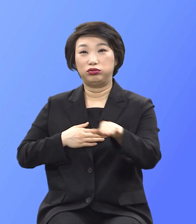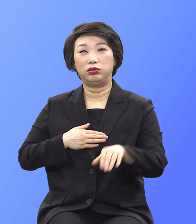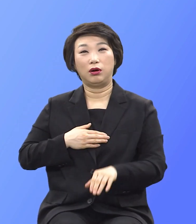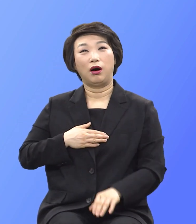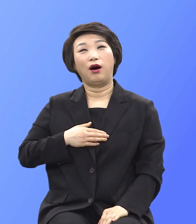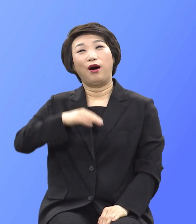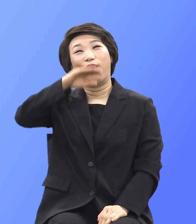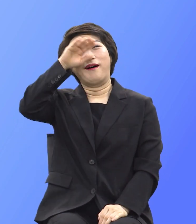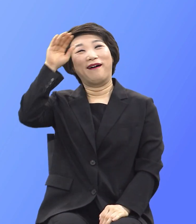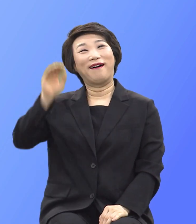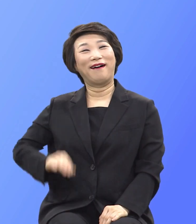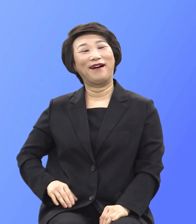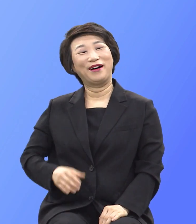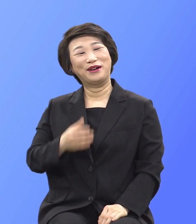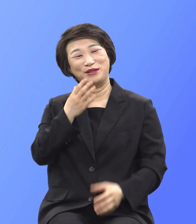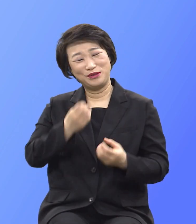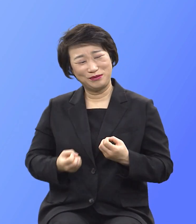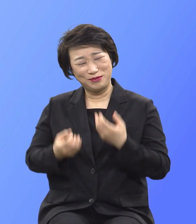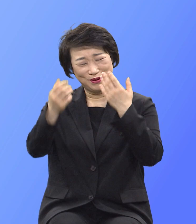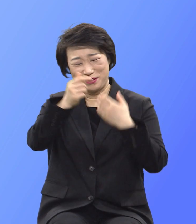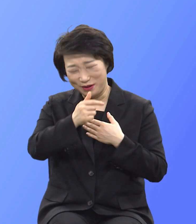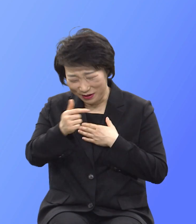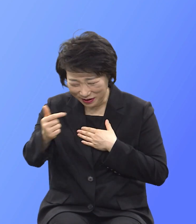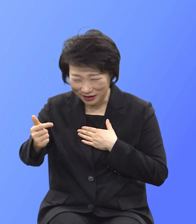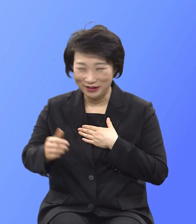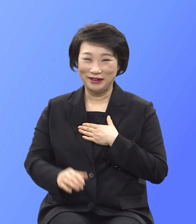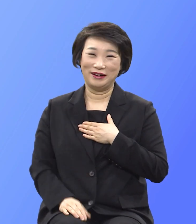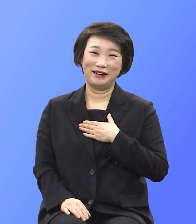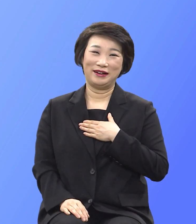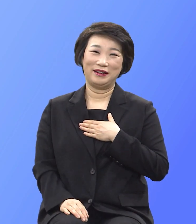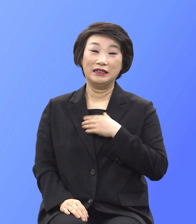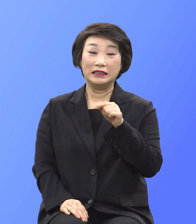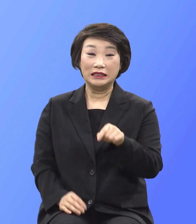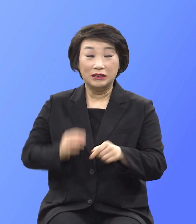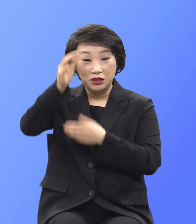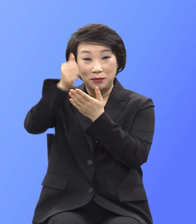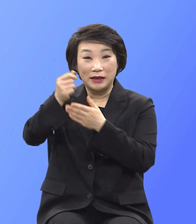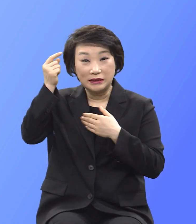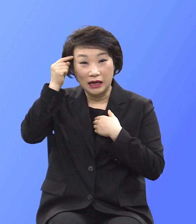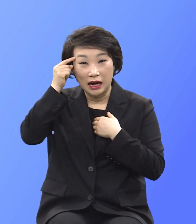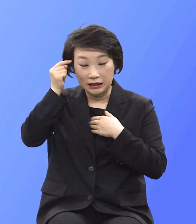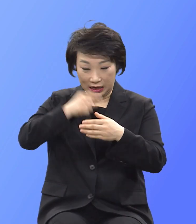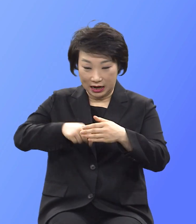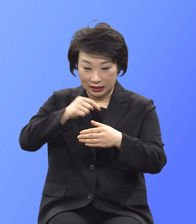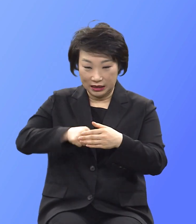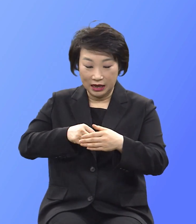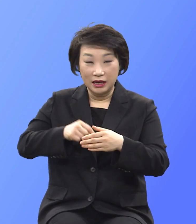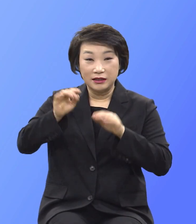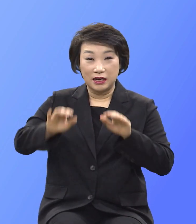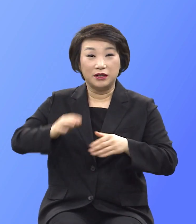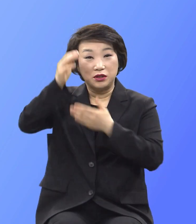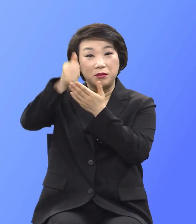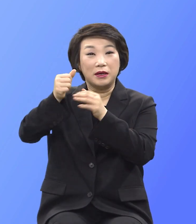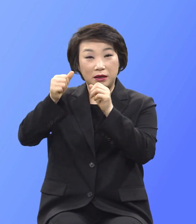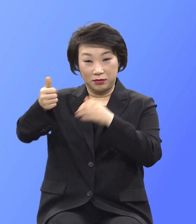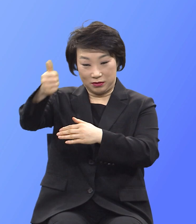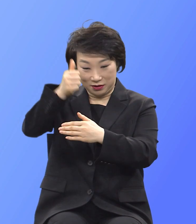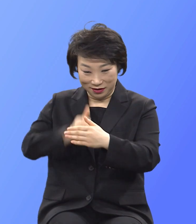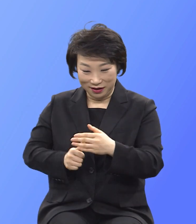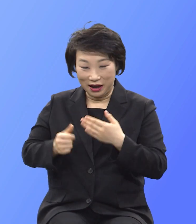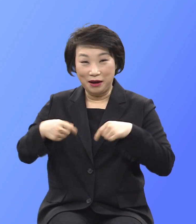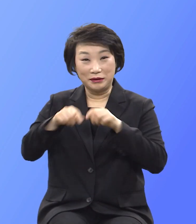자체가 어마어마한 축복이지 않냐 이 말이에요. 그 성령의 생각이 내 안에 성령이 계시다는